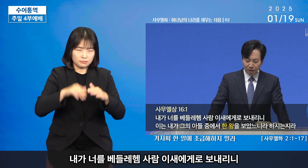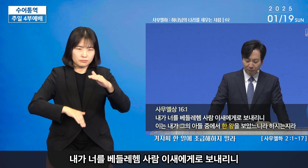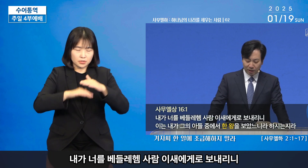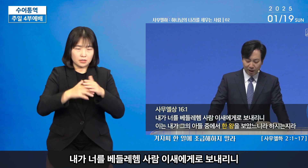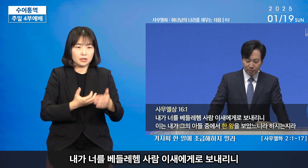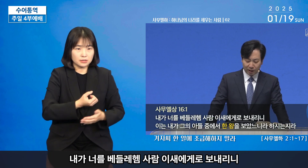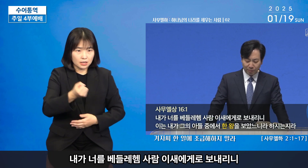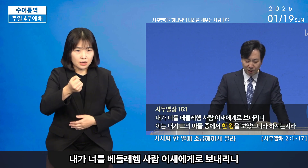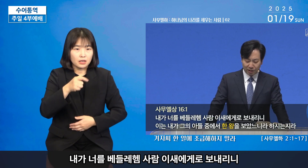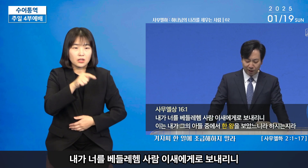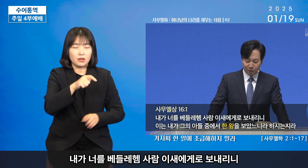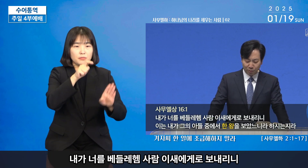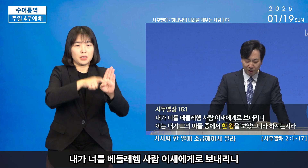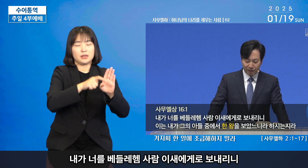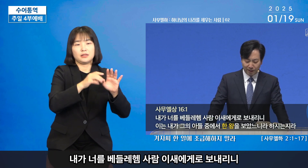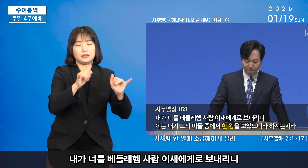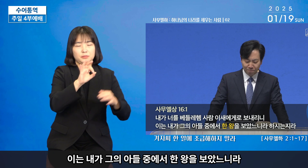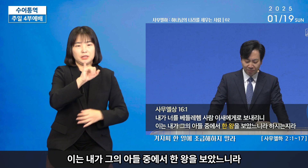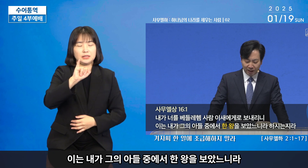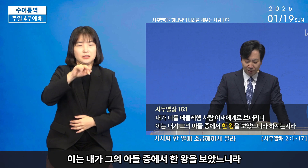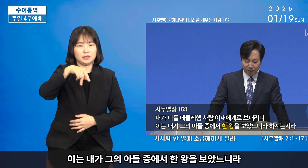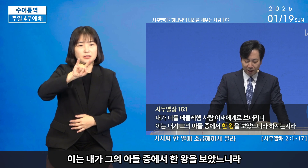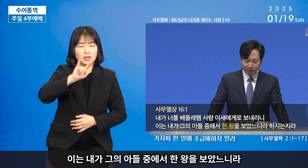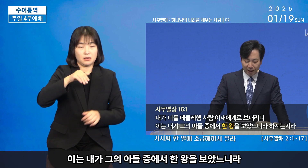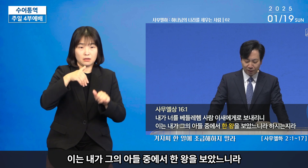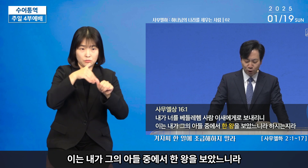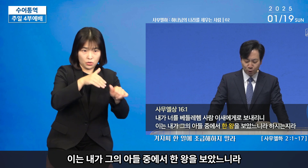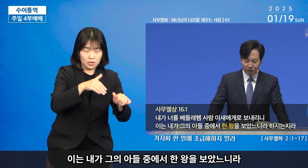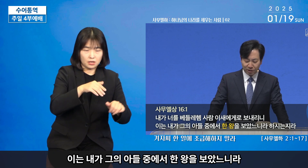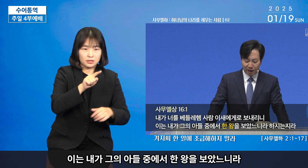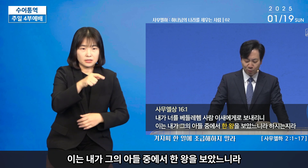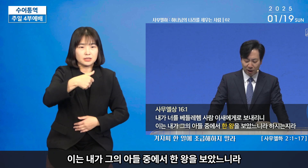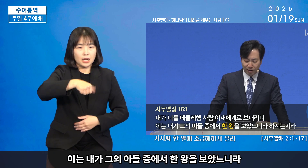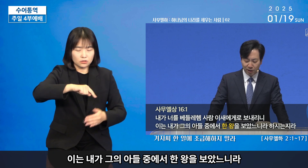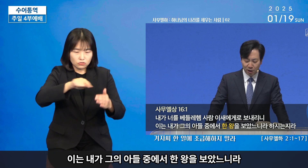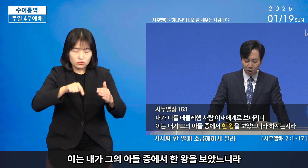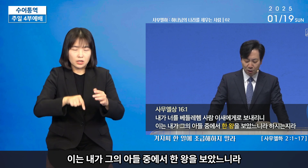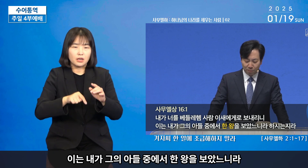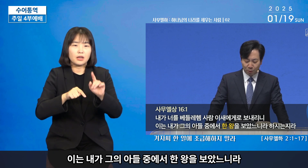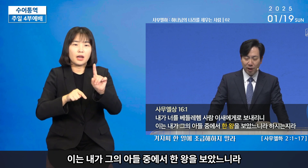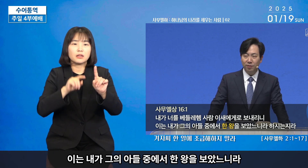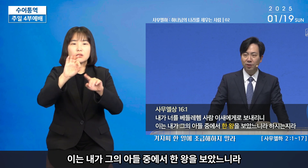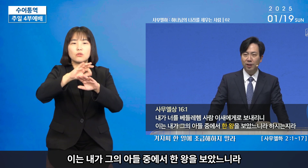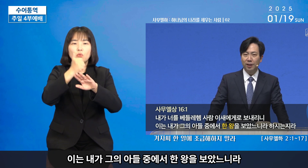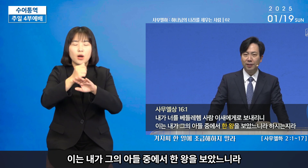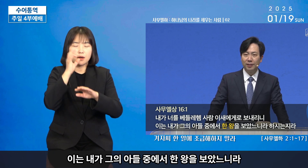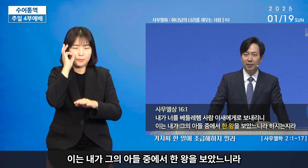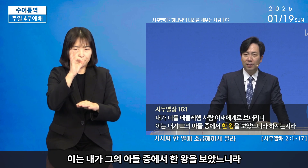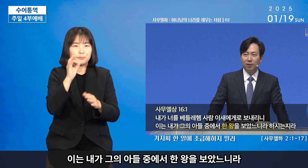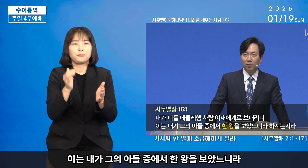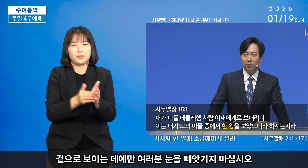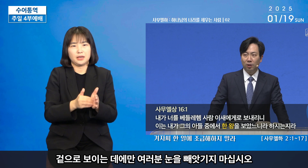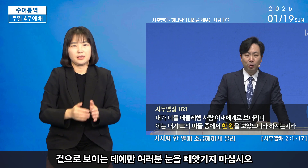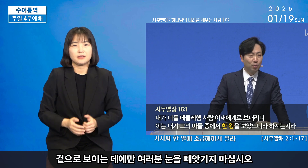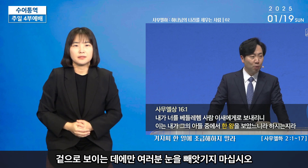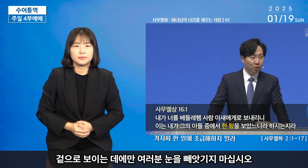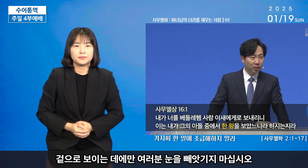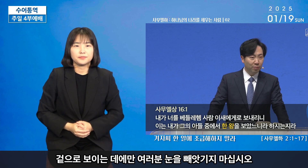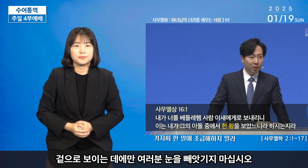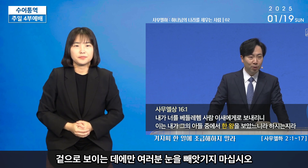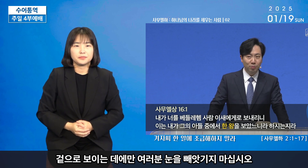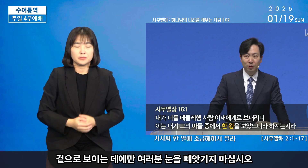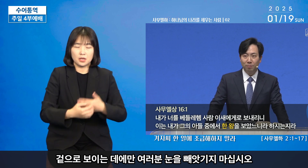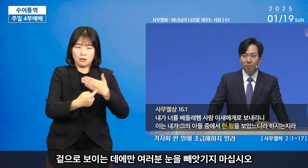너를 베들레헴 사람 이새에게로 보내리니 이는 내가 그의 아들 중에서 한 왕을 보았느니라. 겉으로